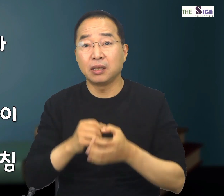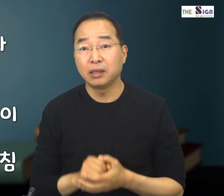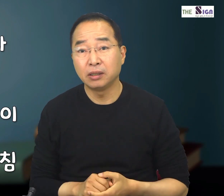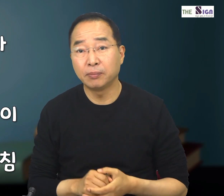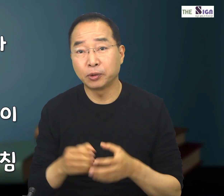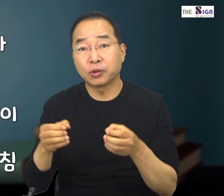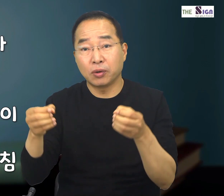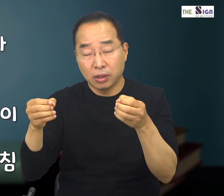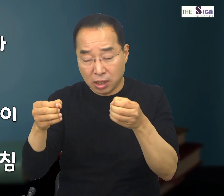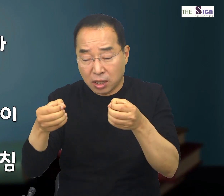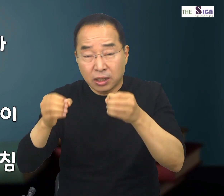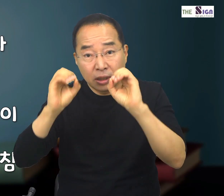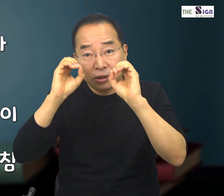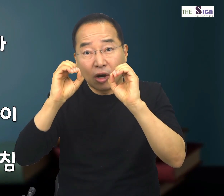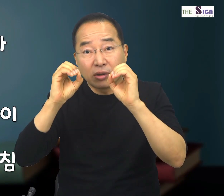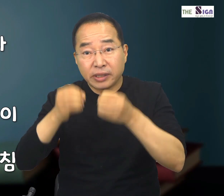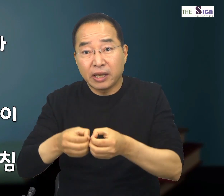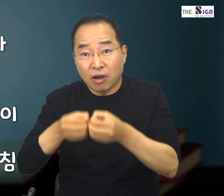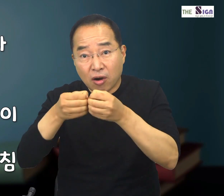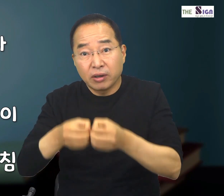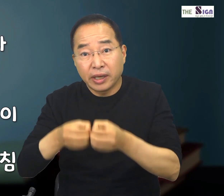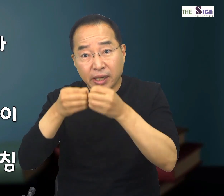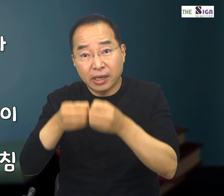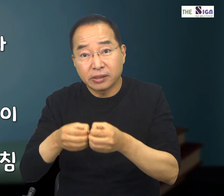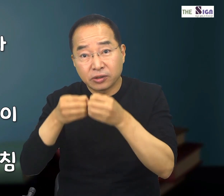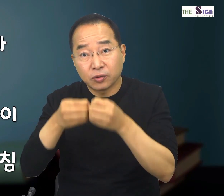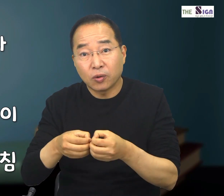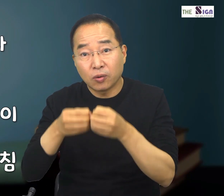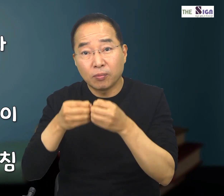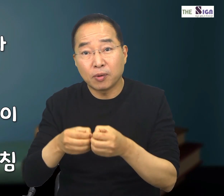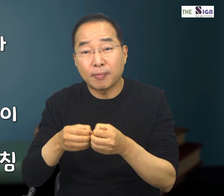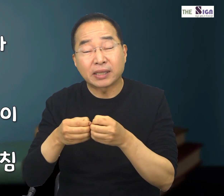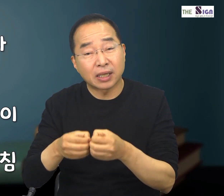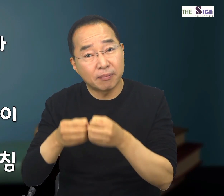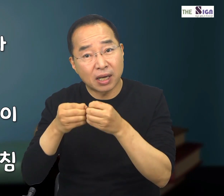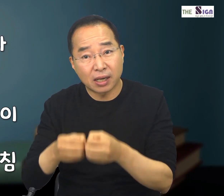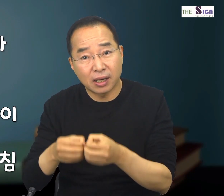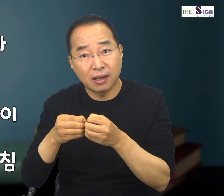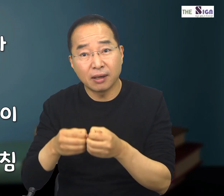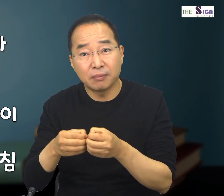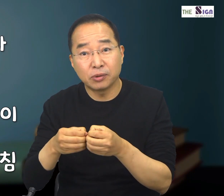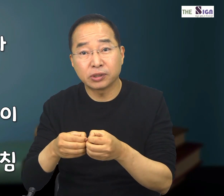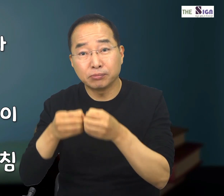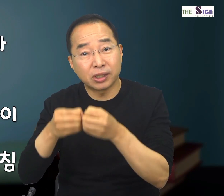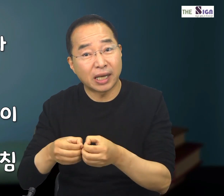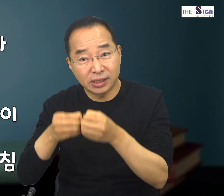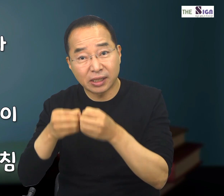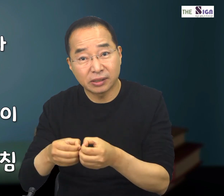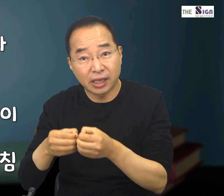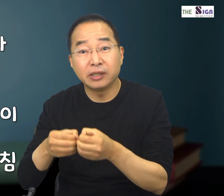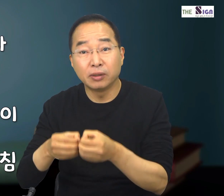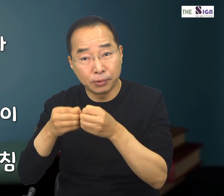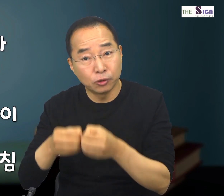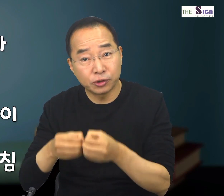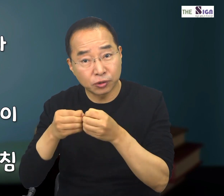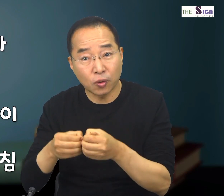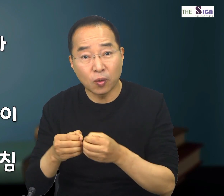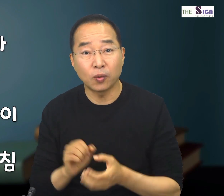이건 보통 0대 0 해가지고 뭐 막상막하 뭐 승부가 나지 않는다 이런 표현도 쓰고